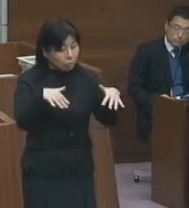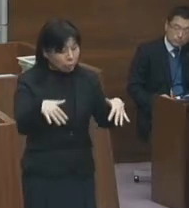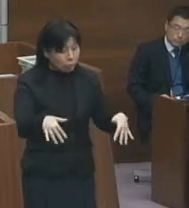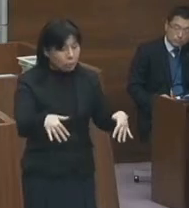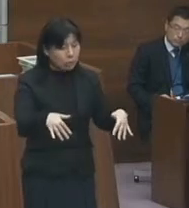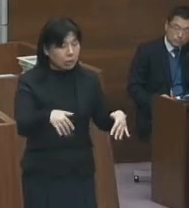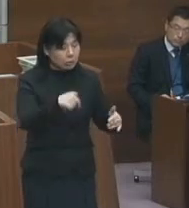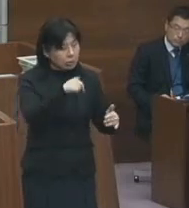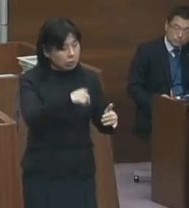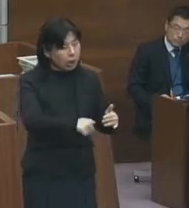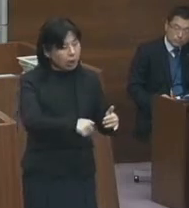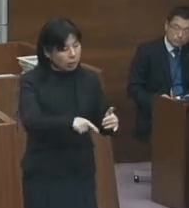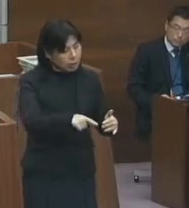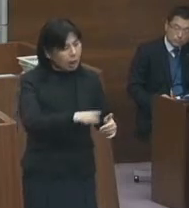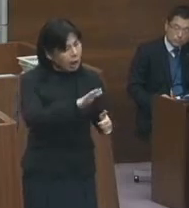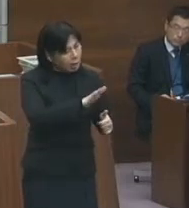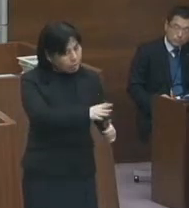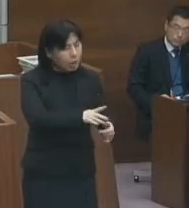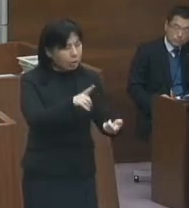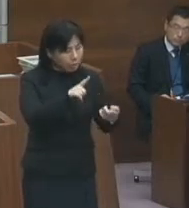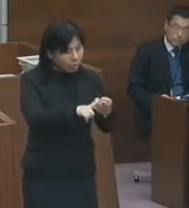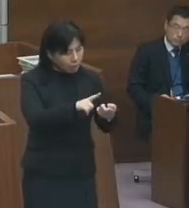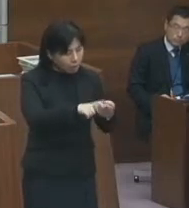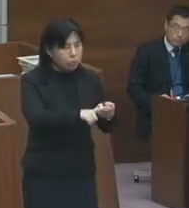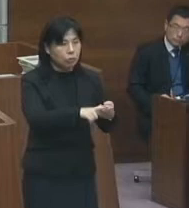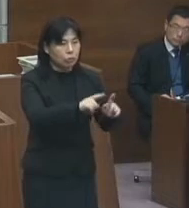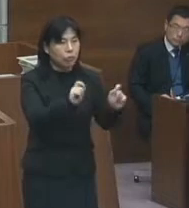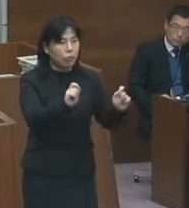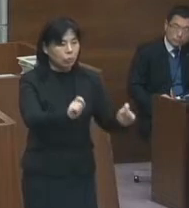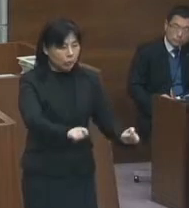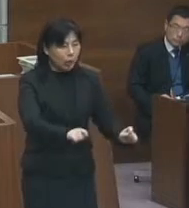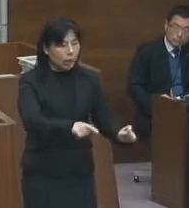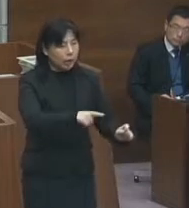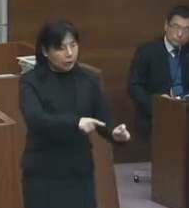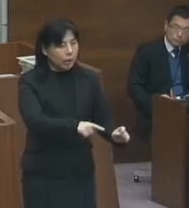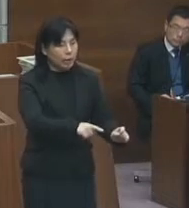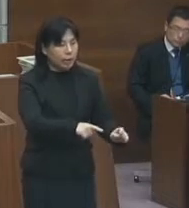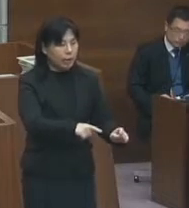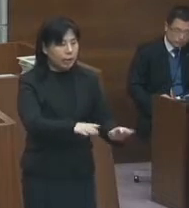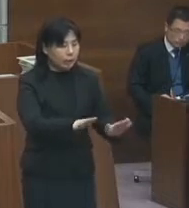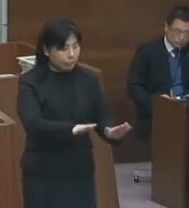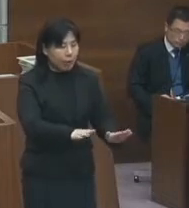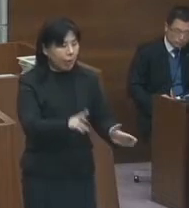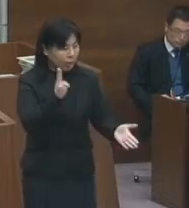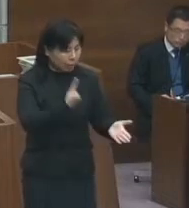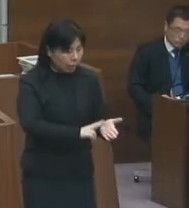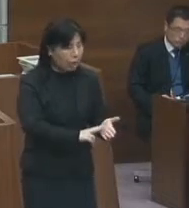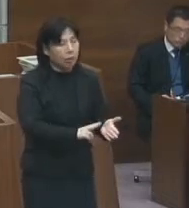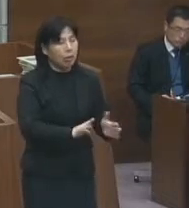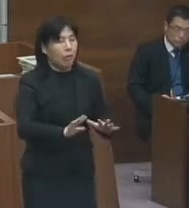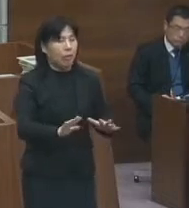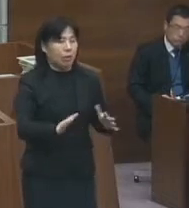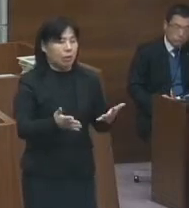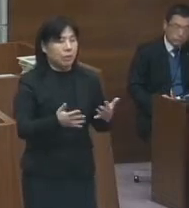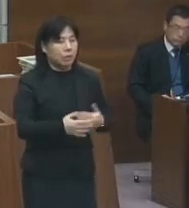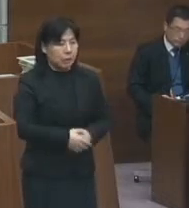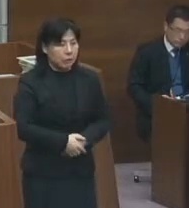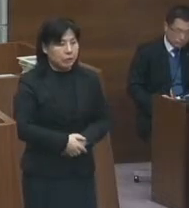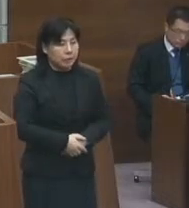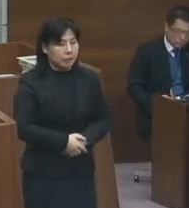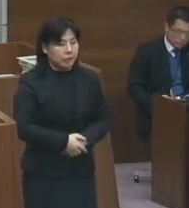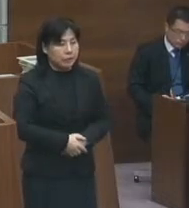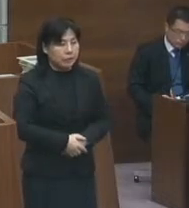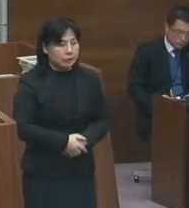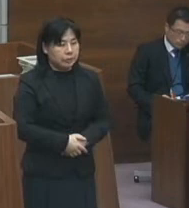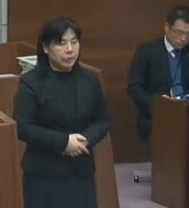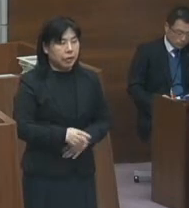ラスメント行為に当たると、該当すると、との判断に至った事案はございません。次、2点目のハ